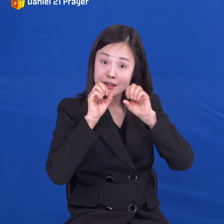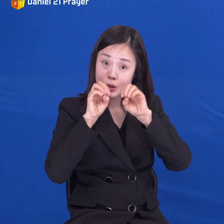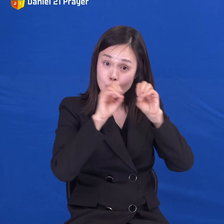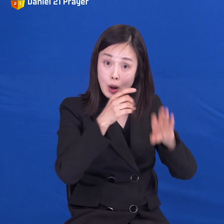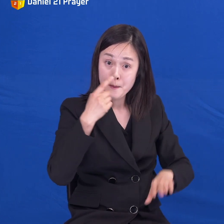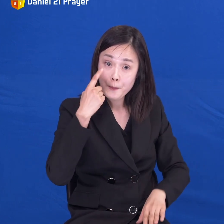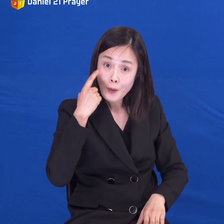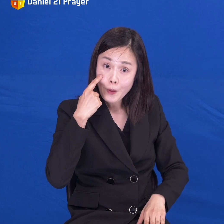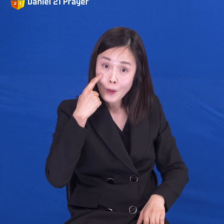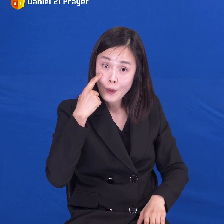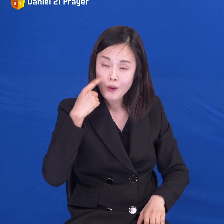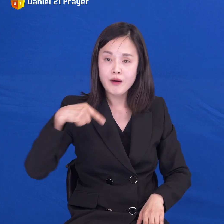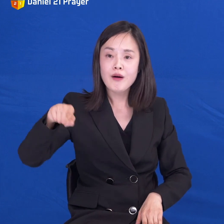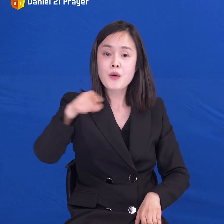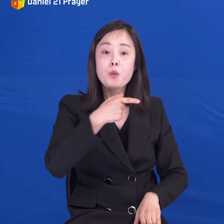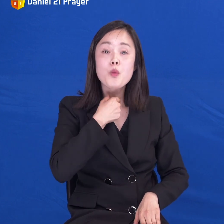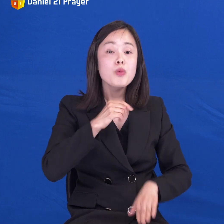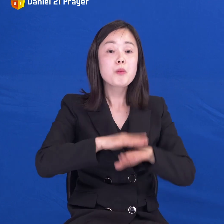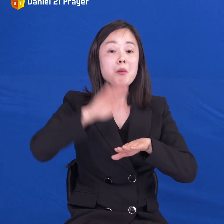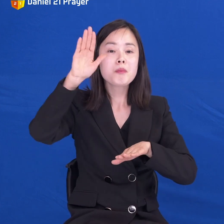너무 쉬웠어요.